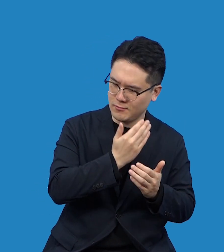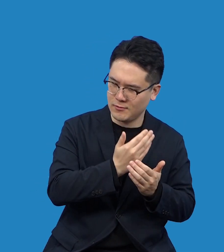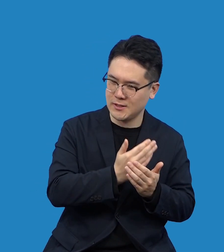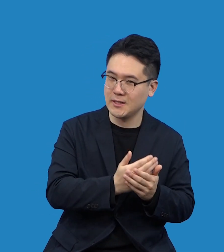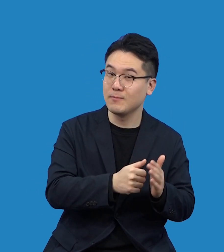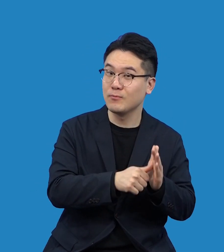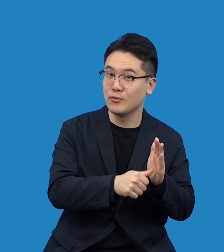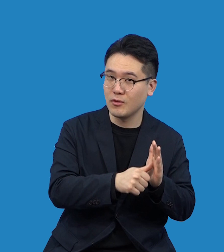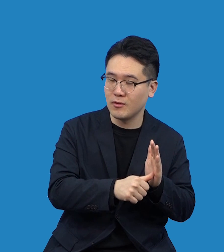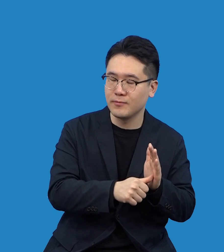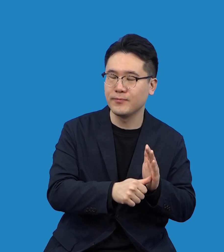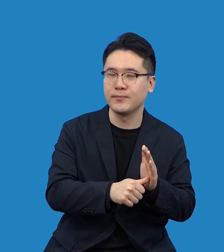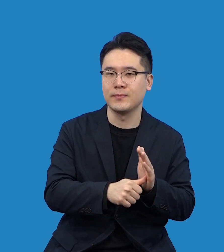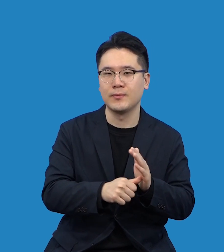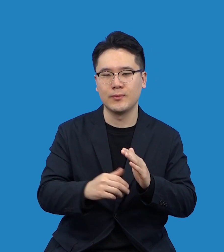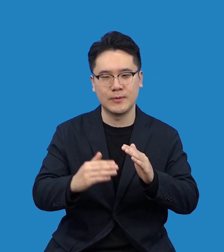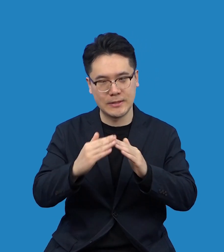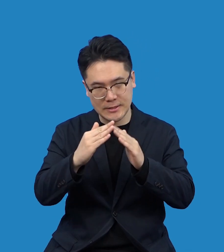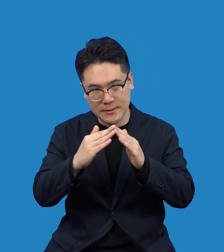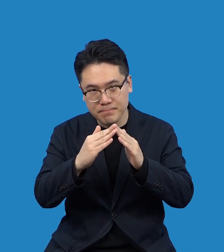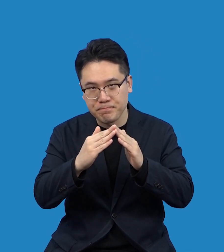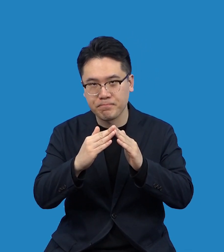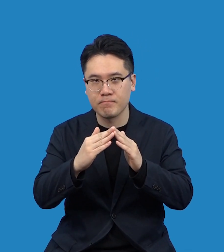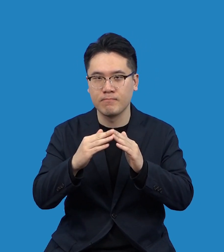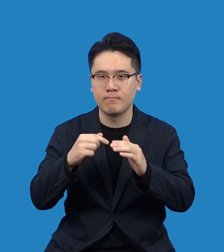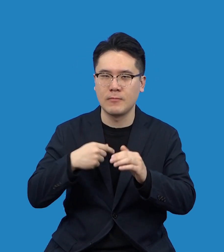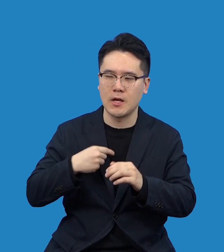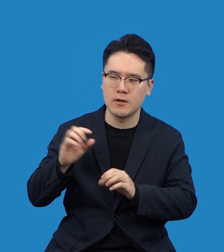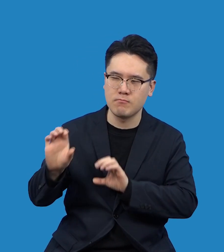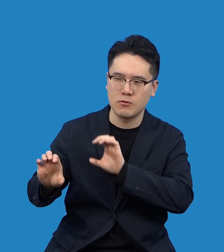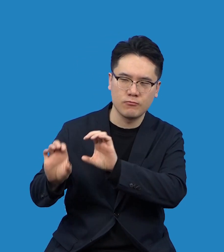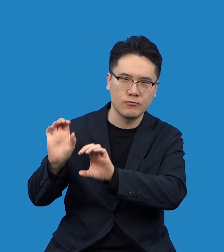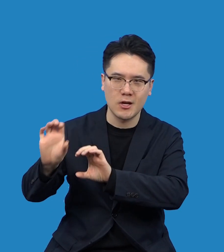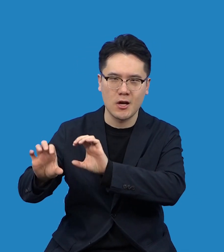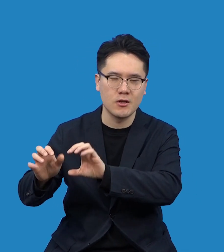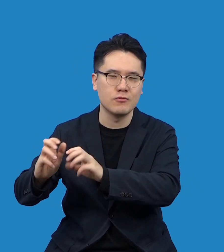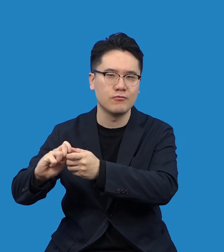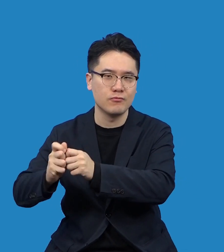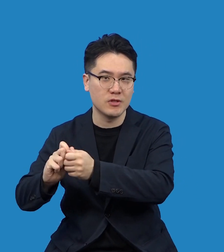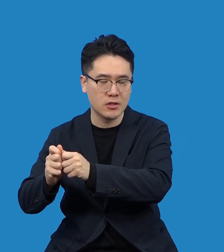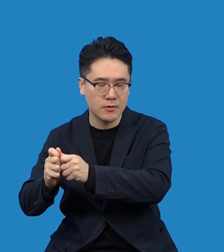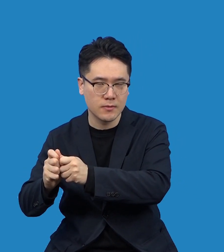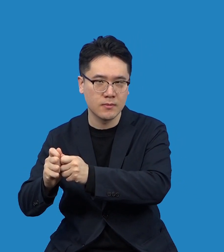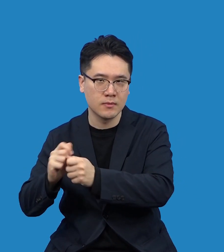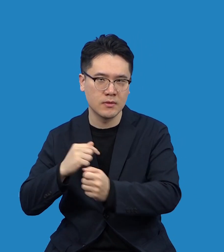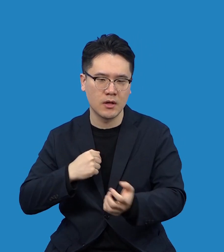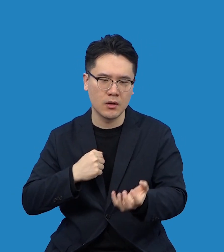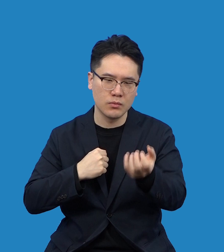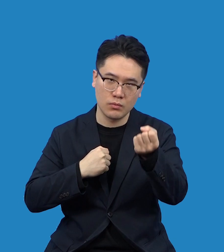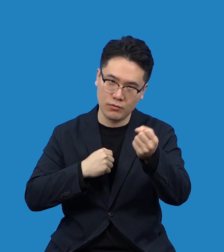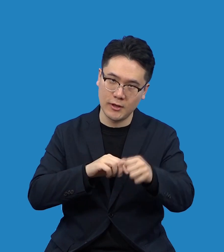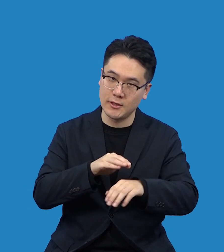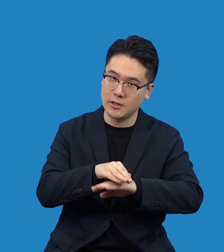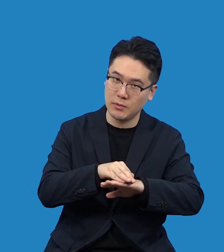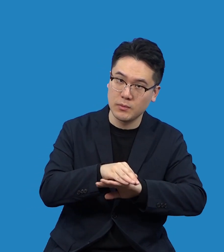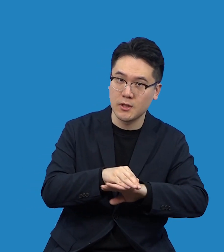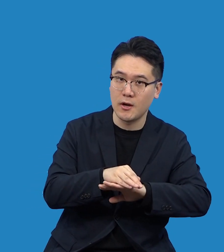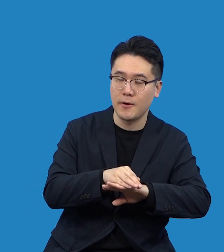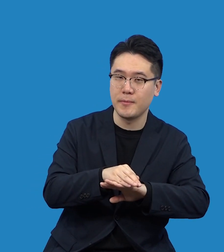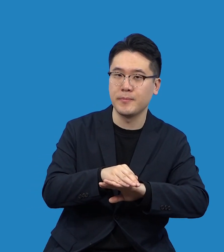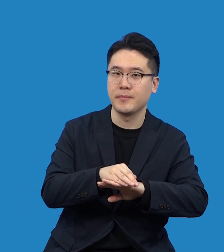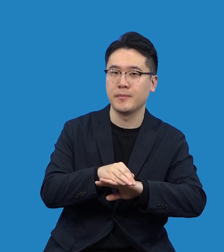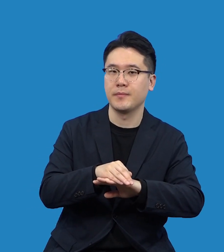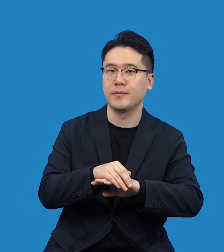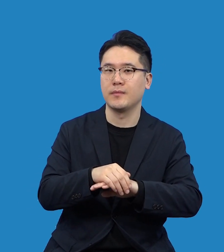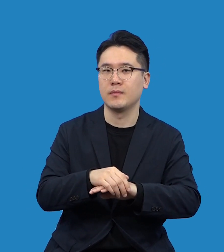집, 내가 투자한 주식, 내가 소유한 자동차, 호카이로스